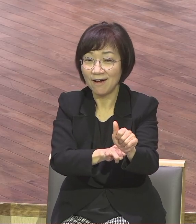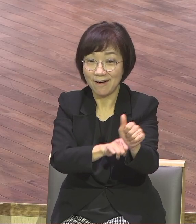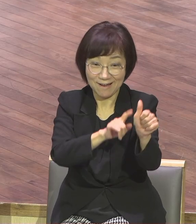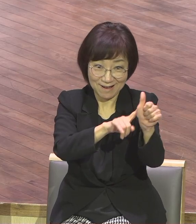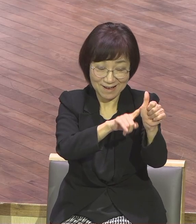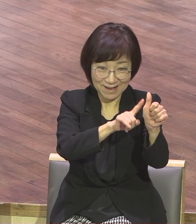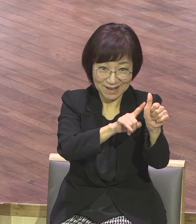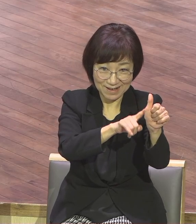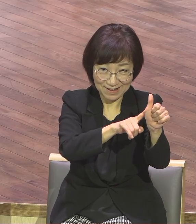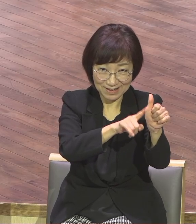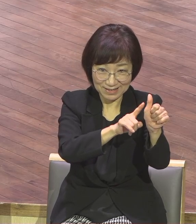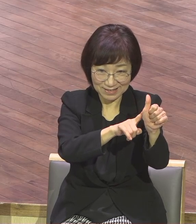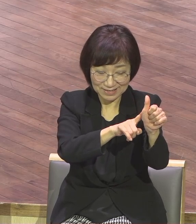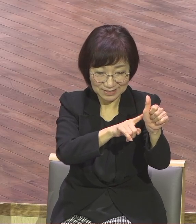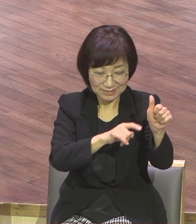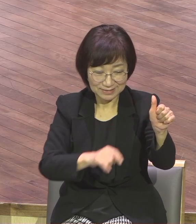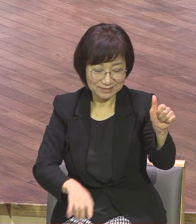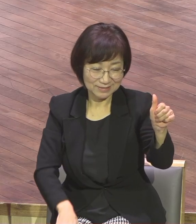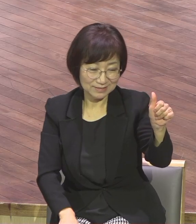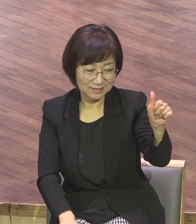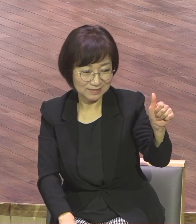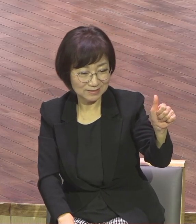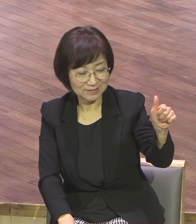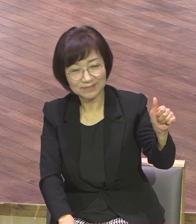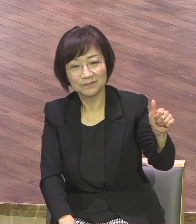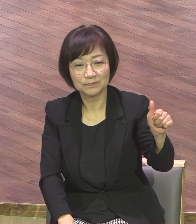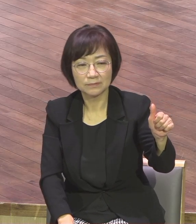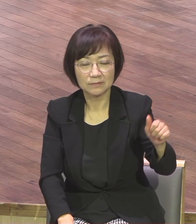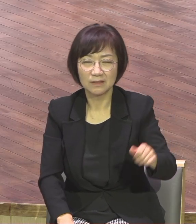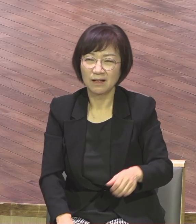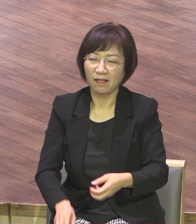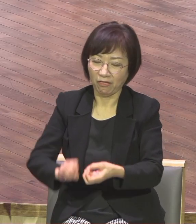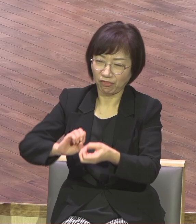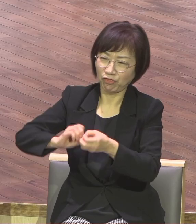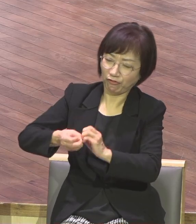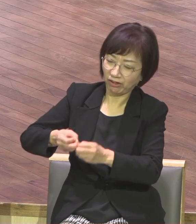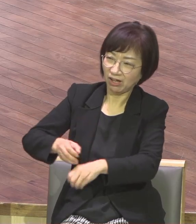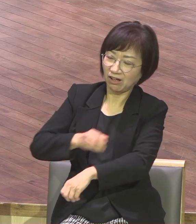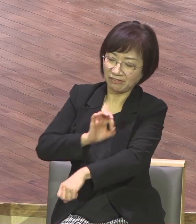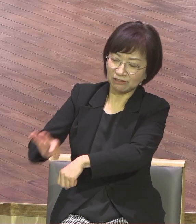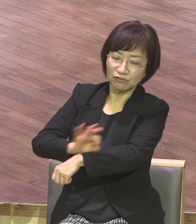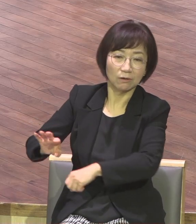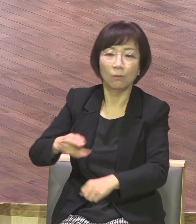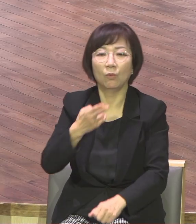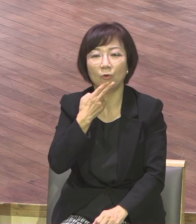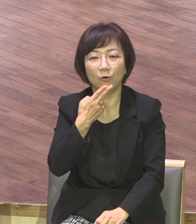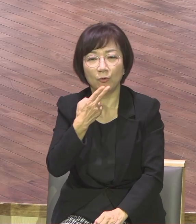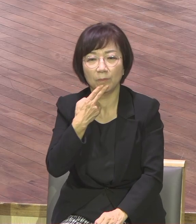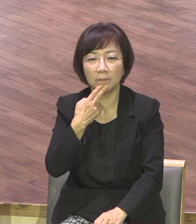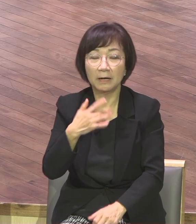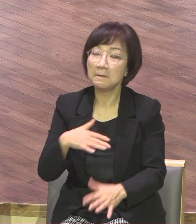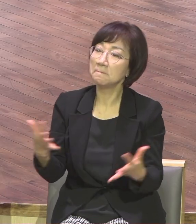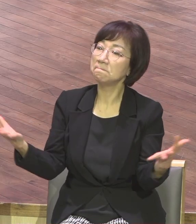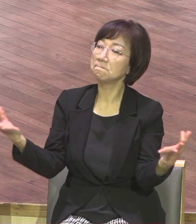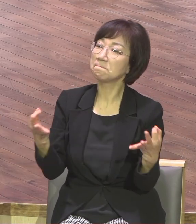신실하고 성실하고 충성되고 얼렁뚱땅하는 게 아니고 생색내는 게